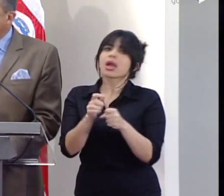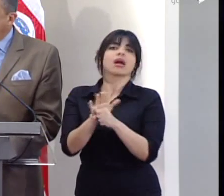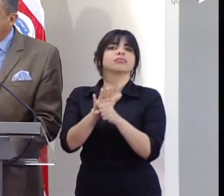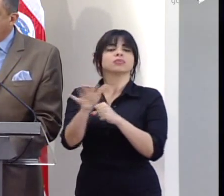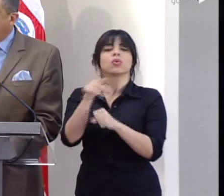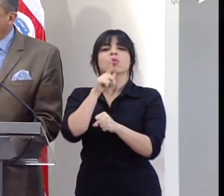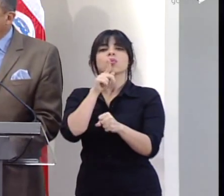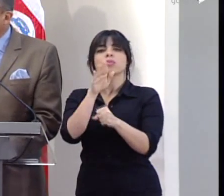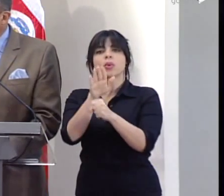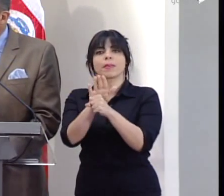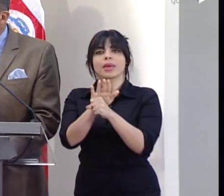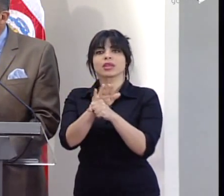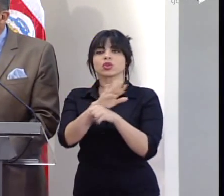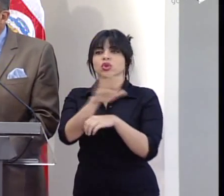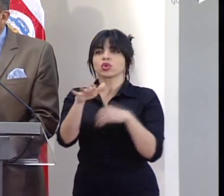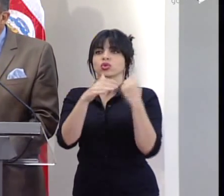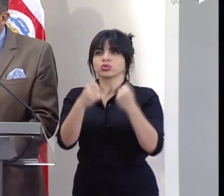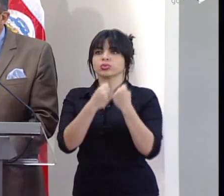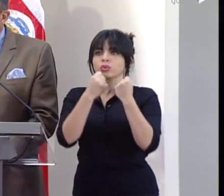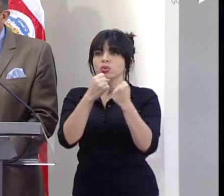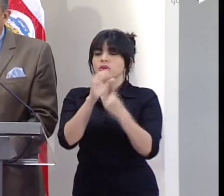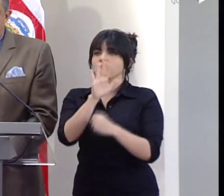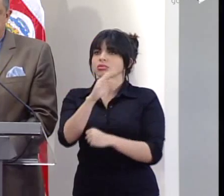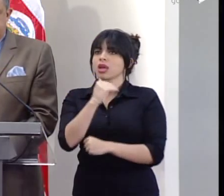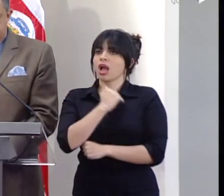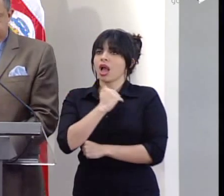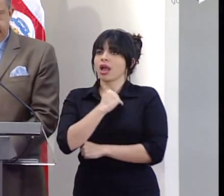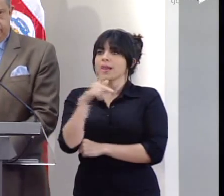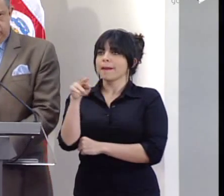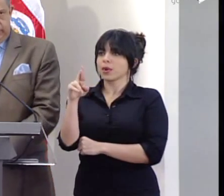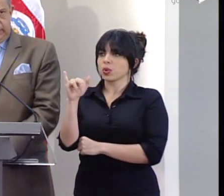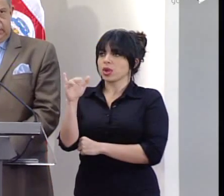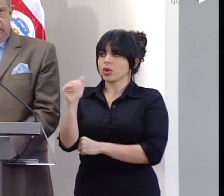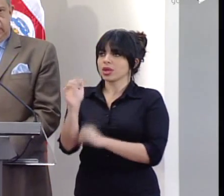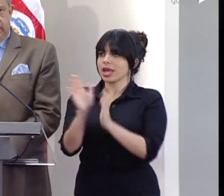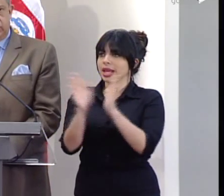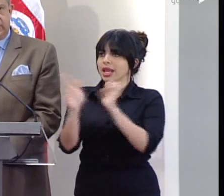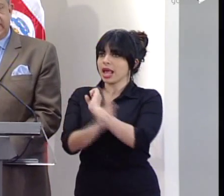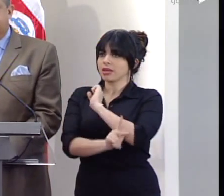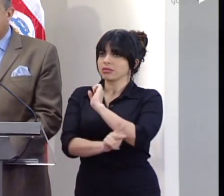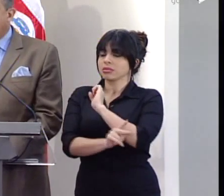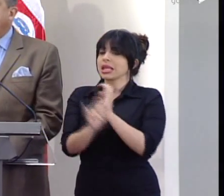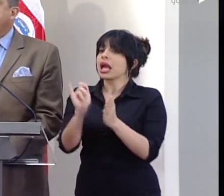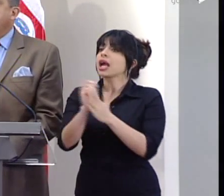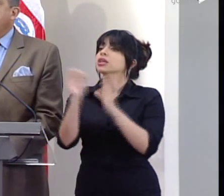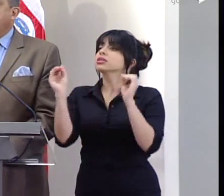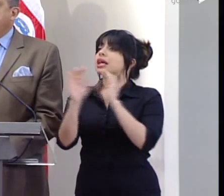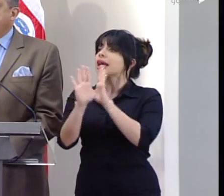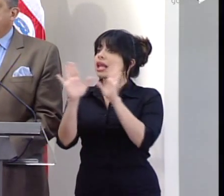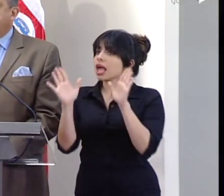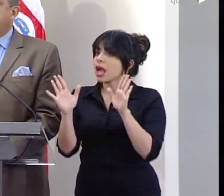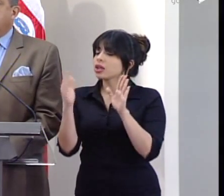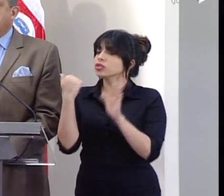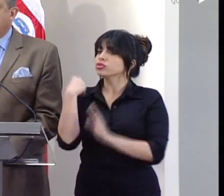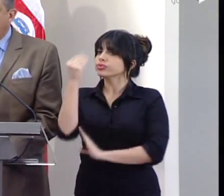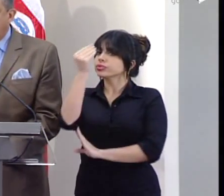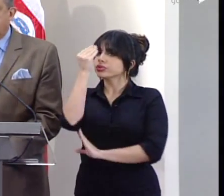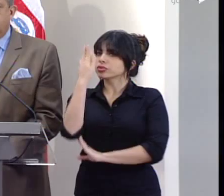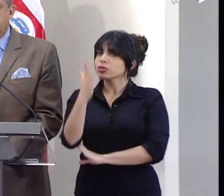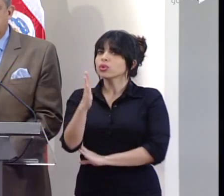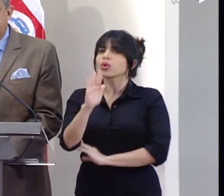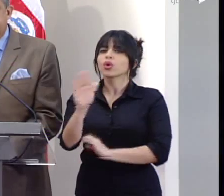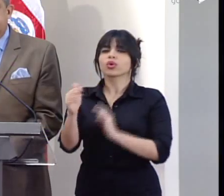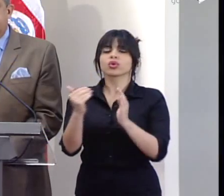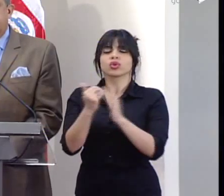pleno cumplimiento de las potestades que tiene la Procuraduría General de la República. Eso está claro, indiqué con